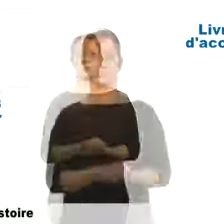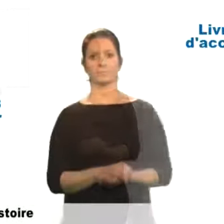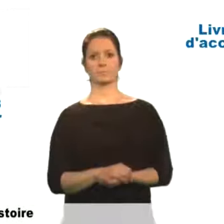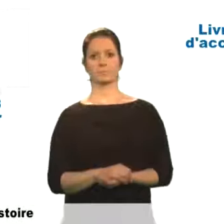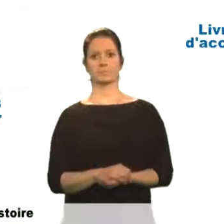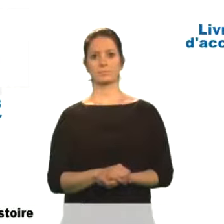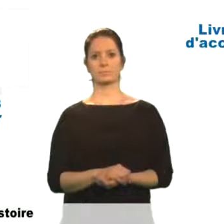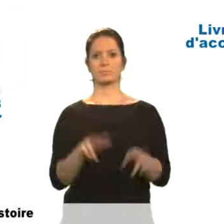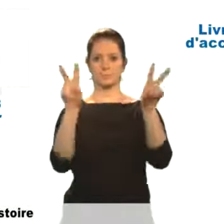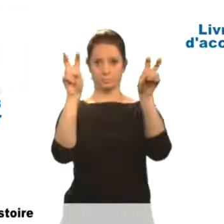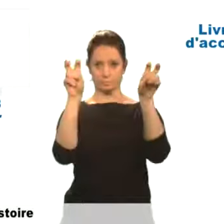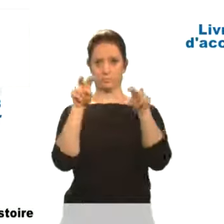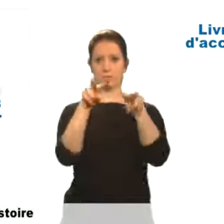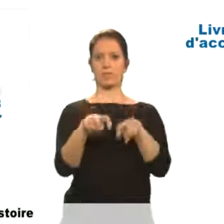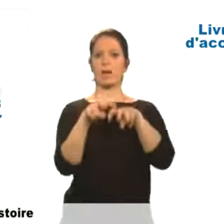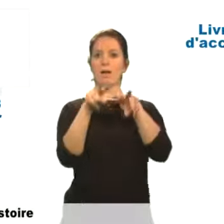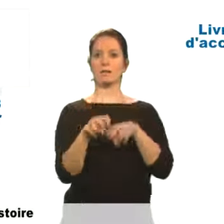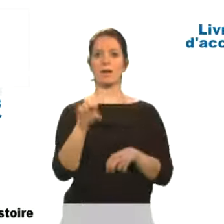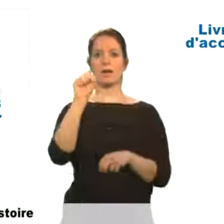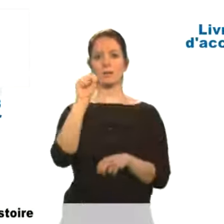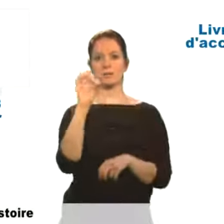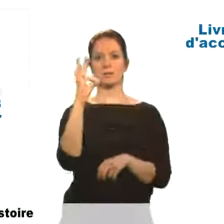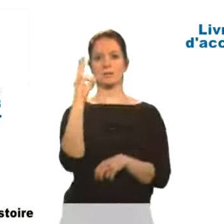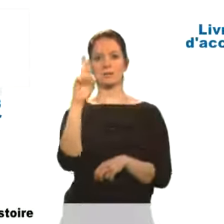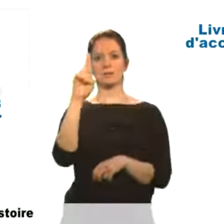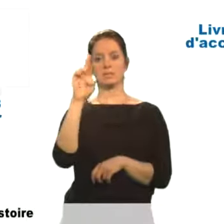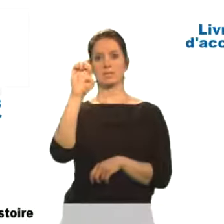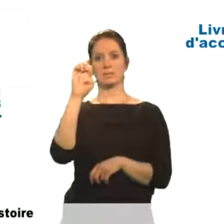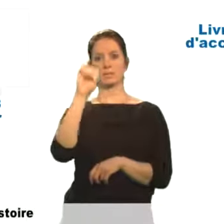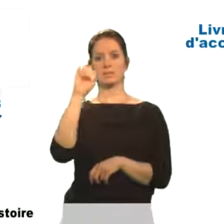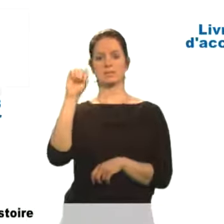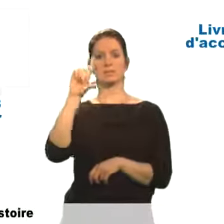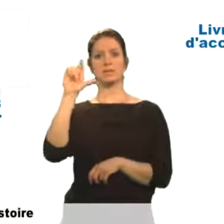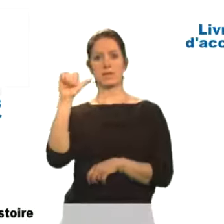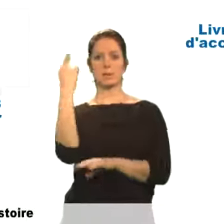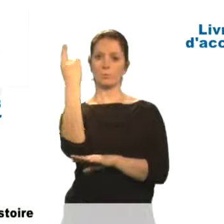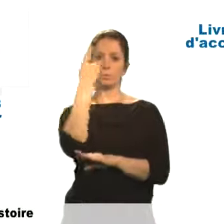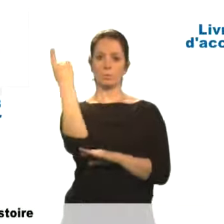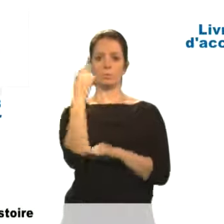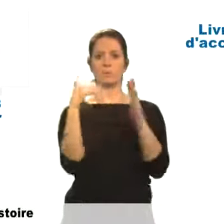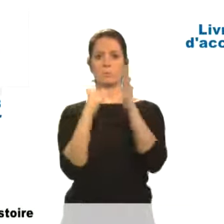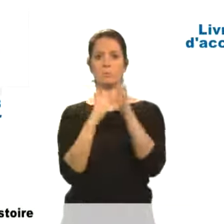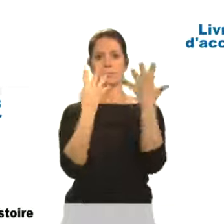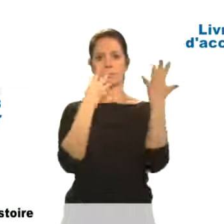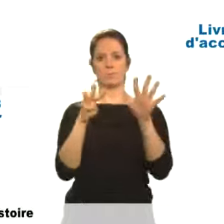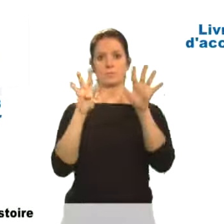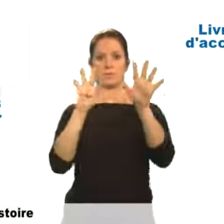Les Jardins du Stressla à Mulhouse, 1991. Annecy, 2003.